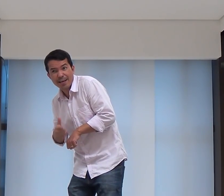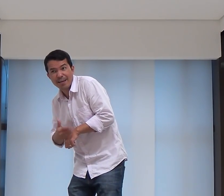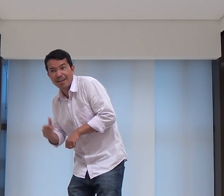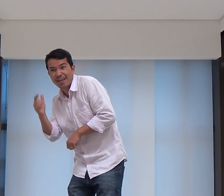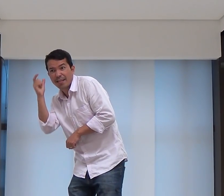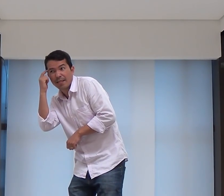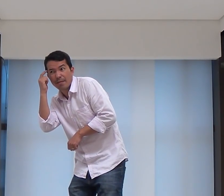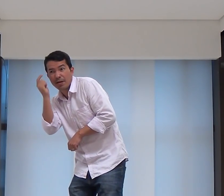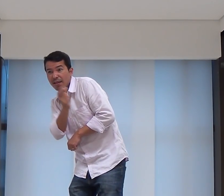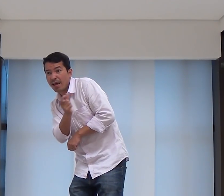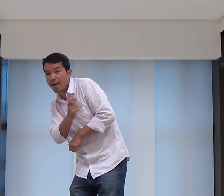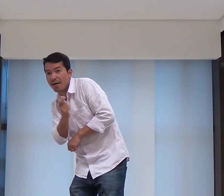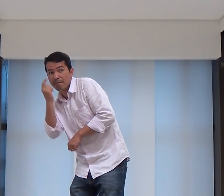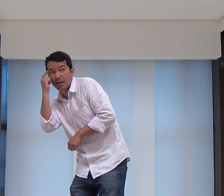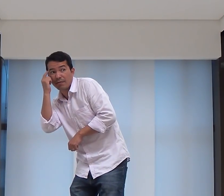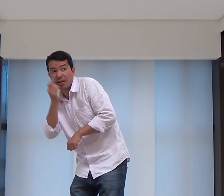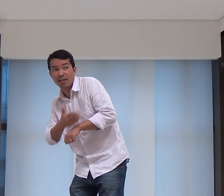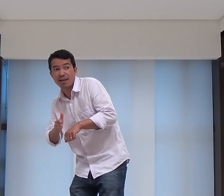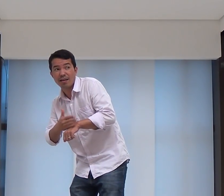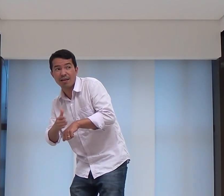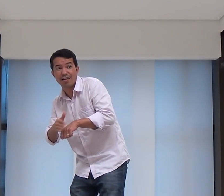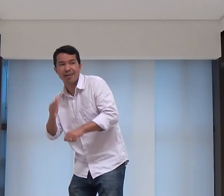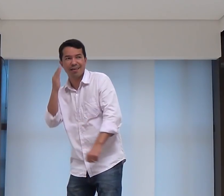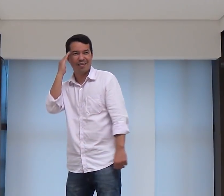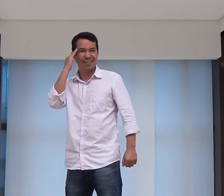leu. Você lê a palavra e pratica ela.